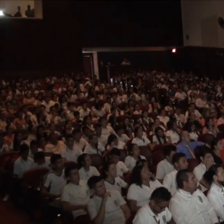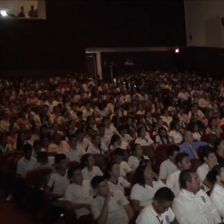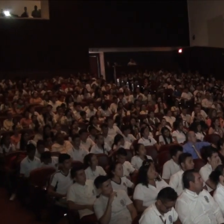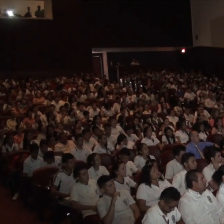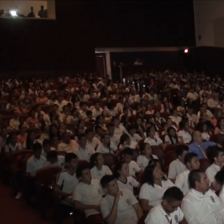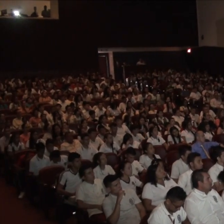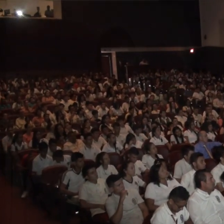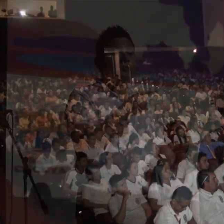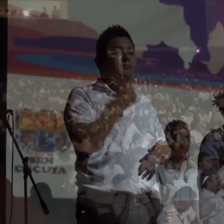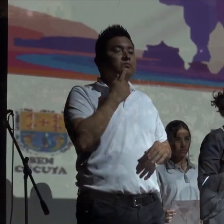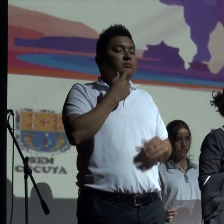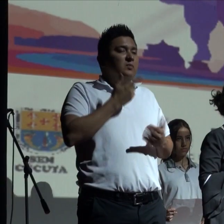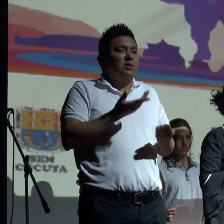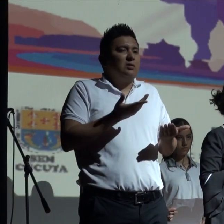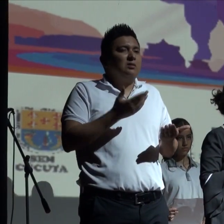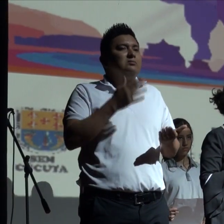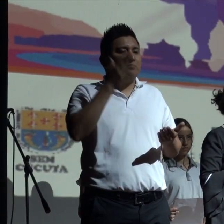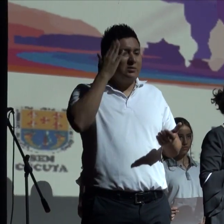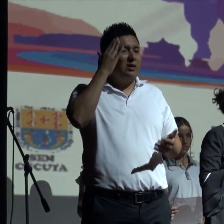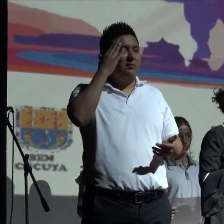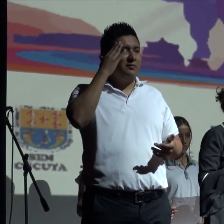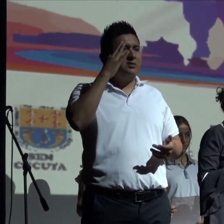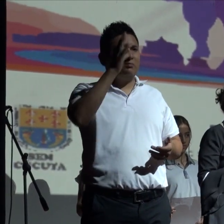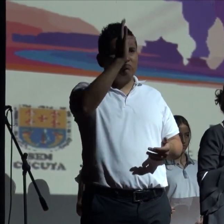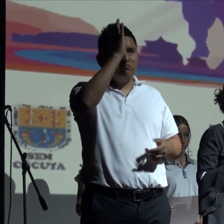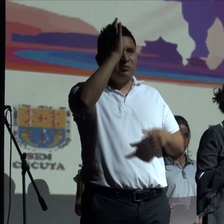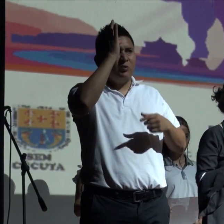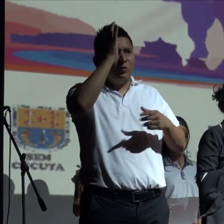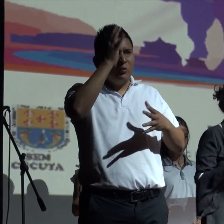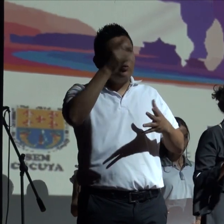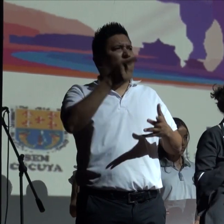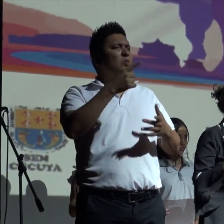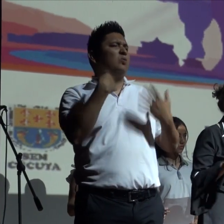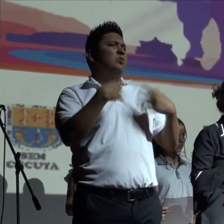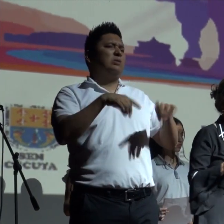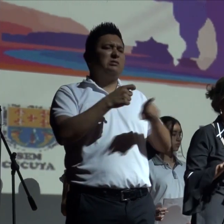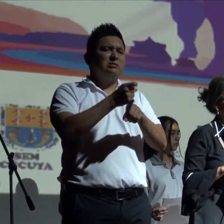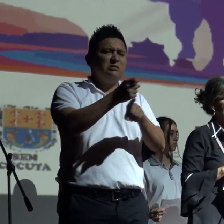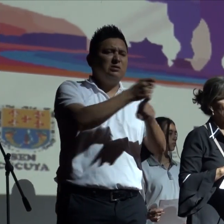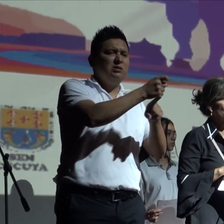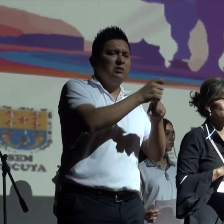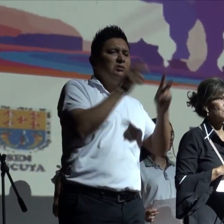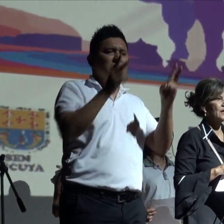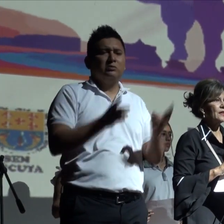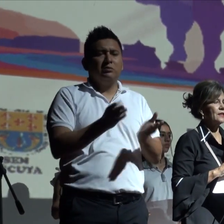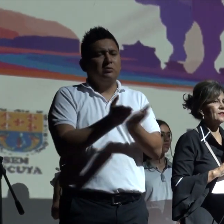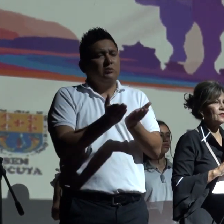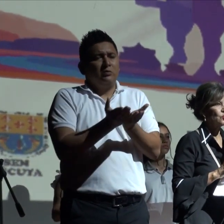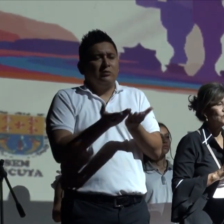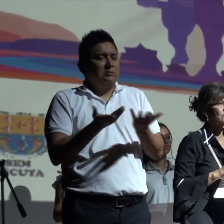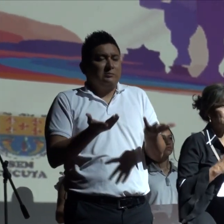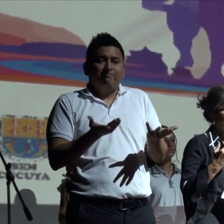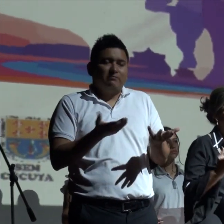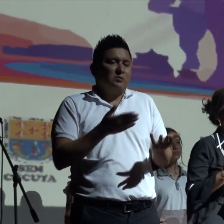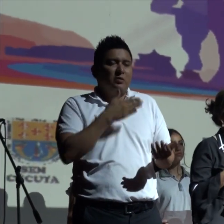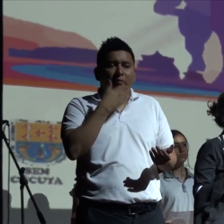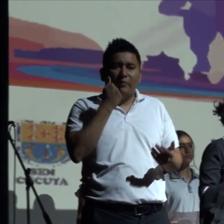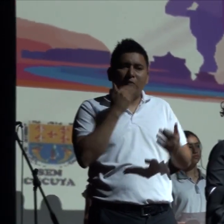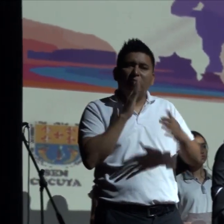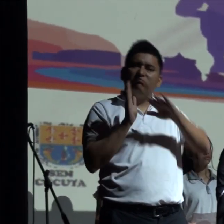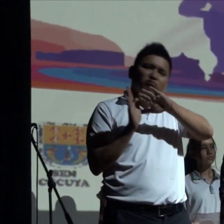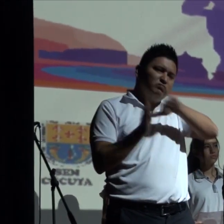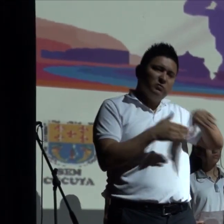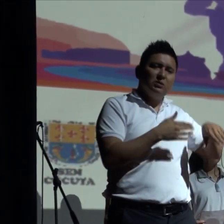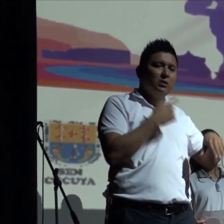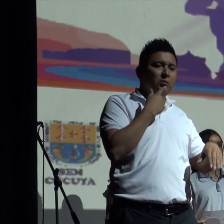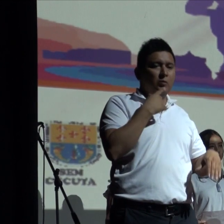cosa que acosa a los niños, que es terrible, y Jesús los ampare y nos ampare a todos de caer en esas cosas. Entonces el